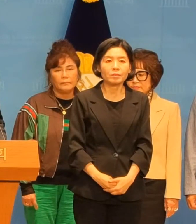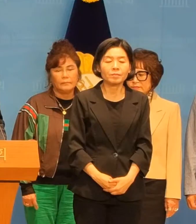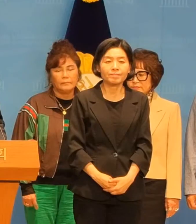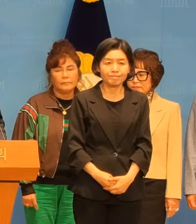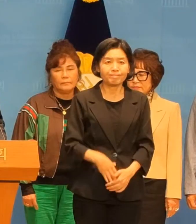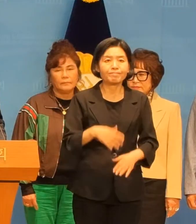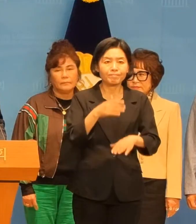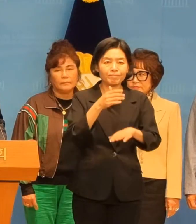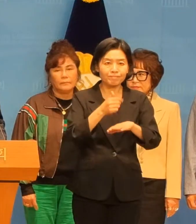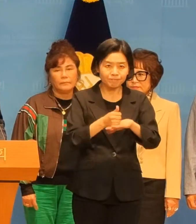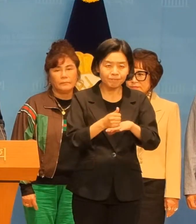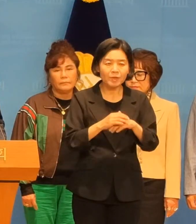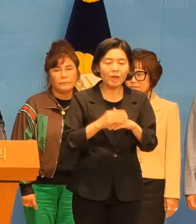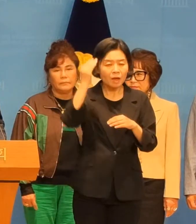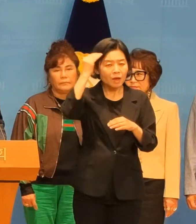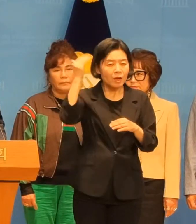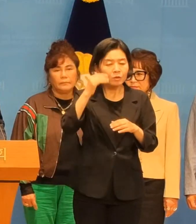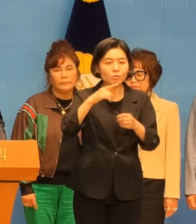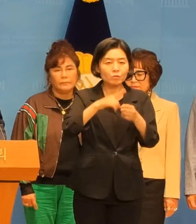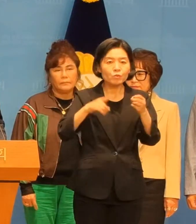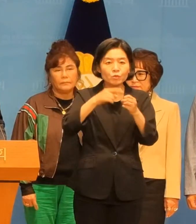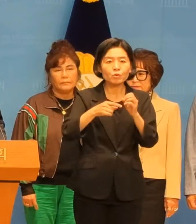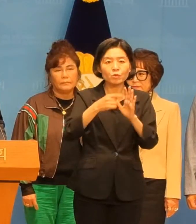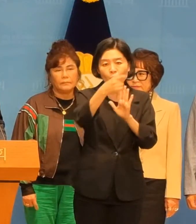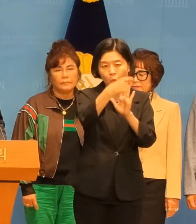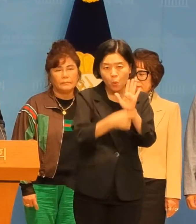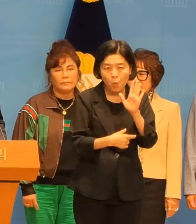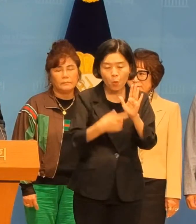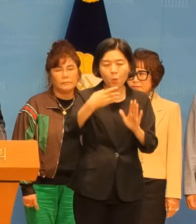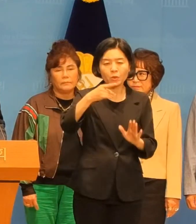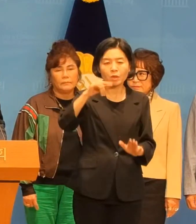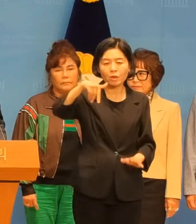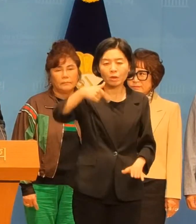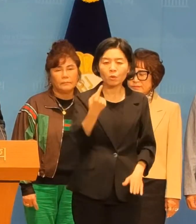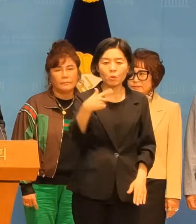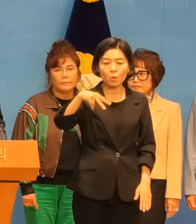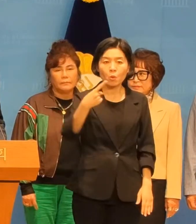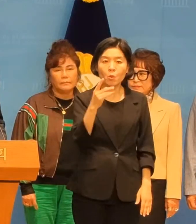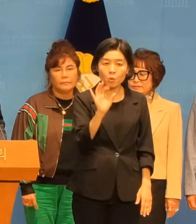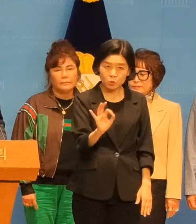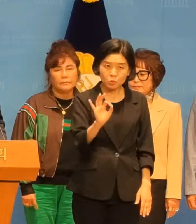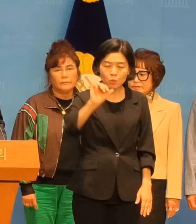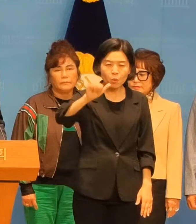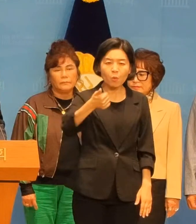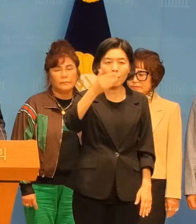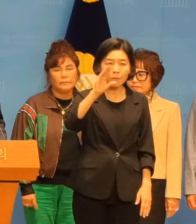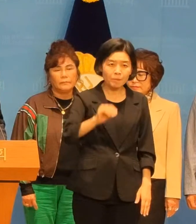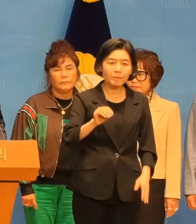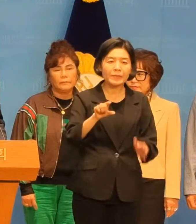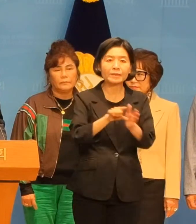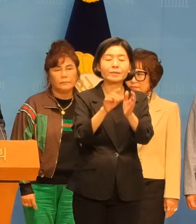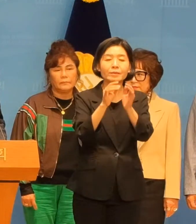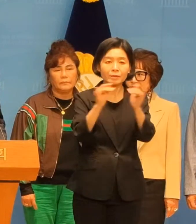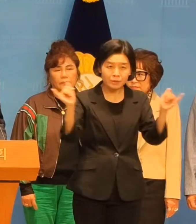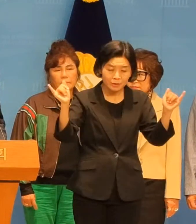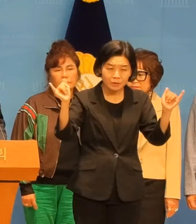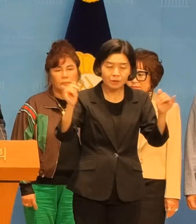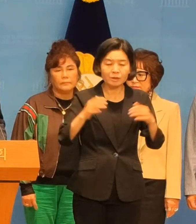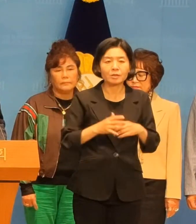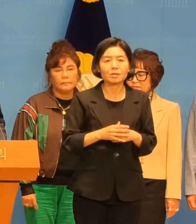끝으로 한국불교 태고종 500만 신도는 그